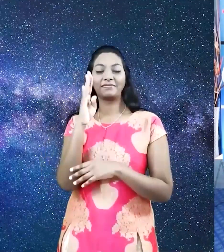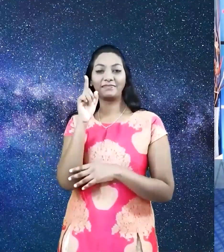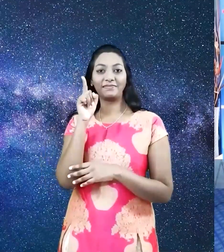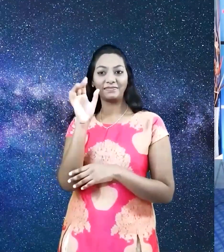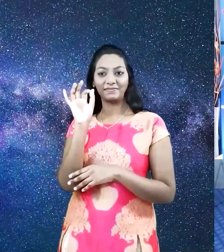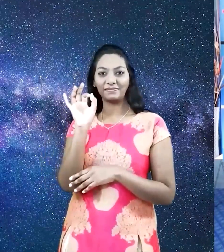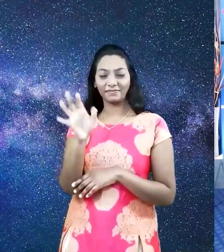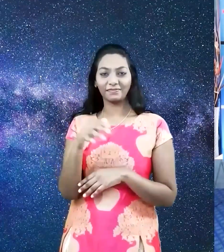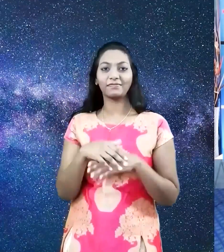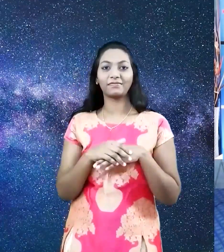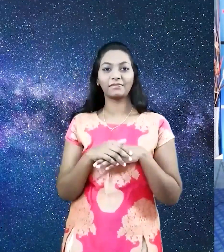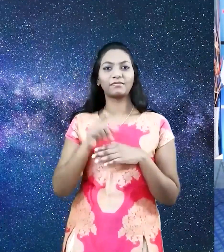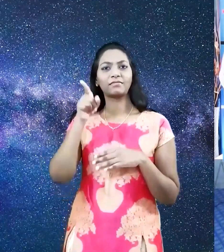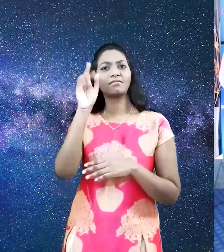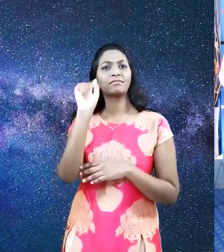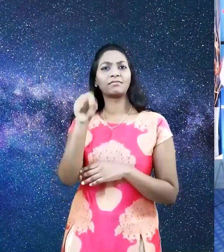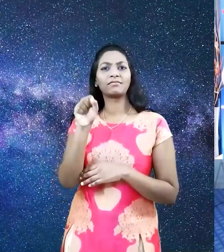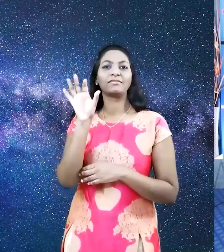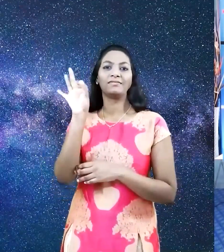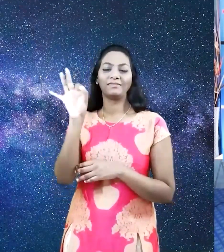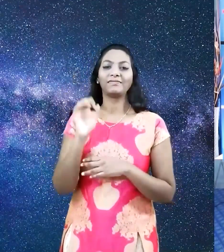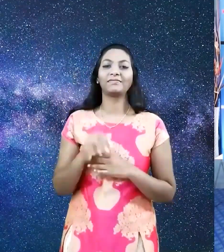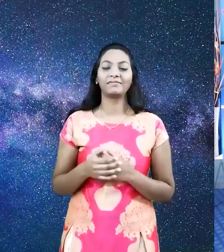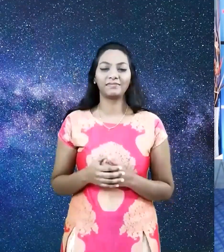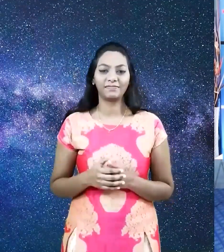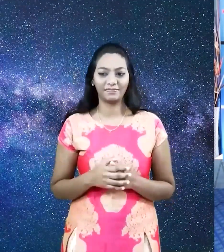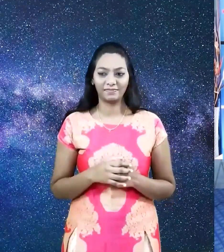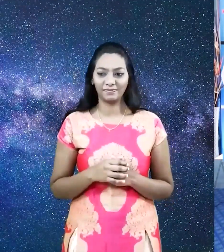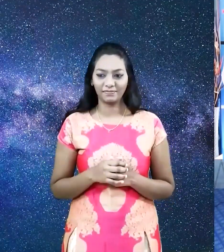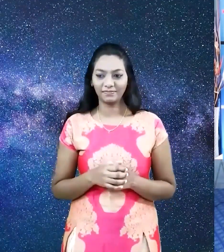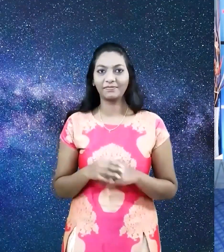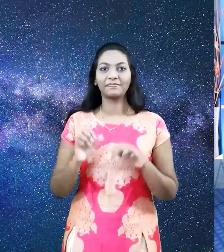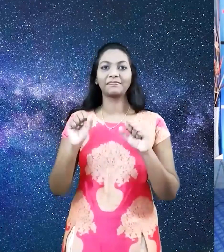सबसे ऊंचा परमेश्वर हाथ है